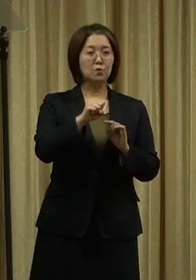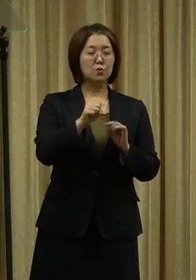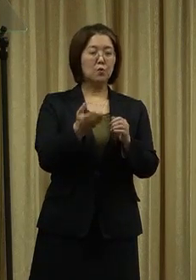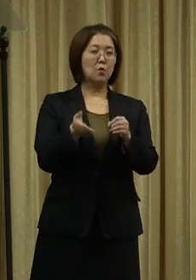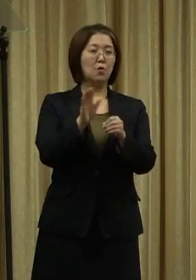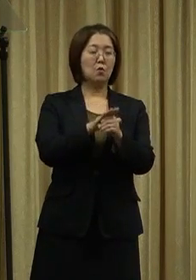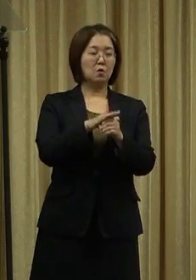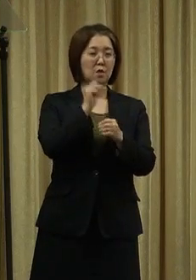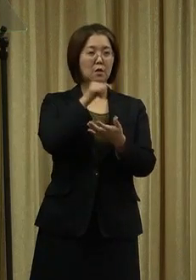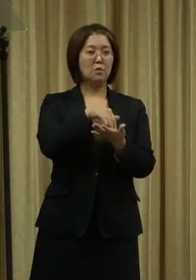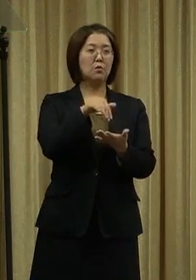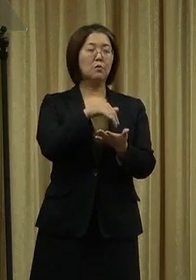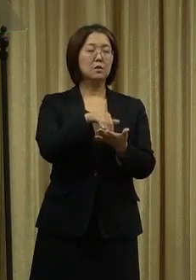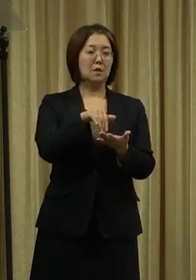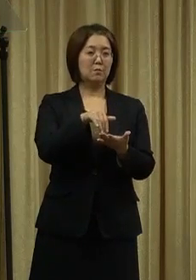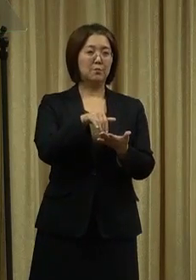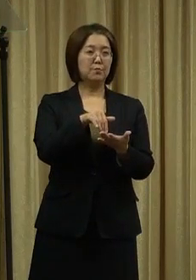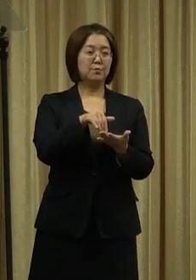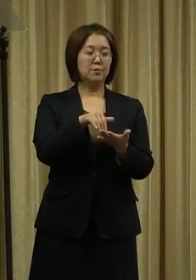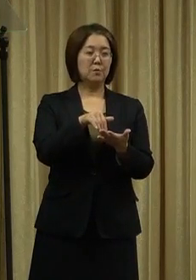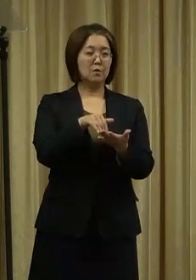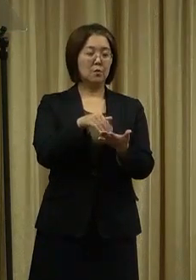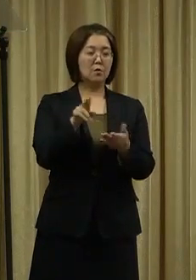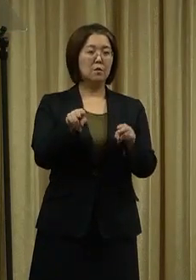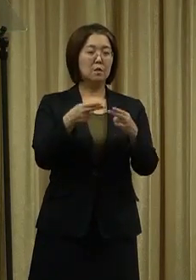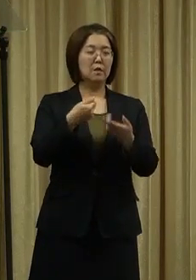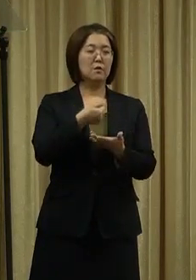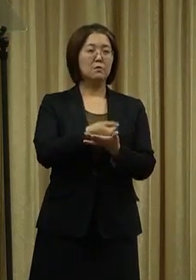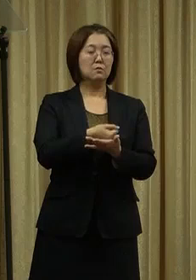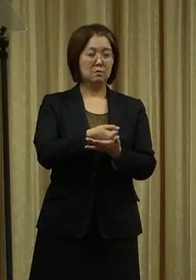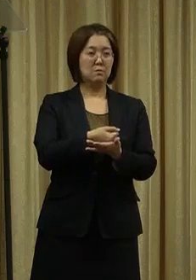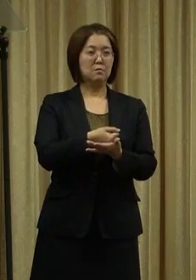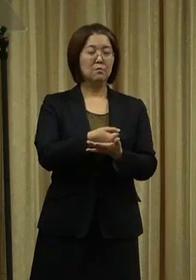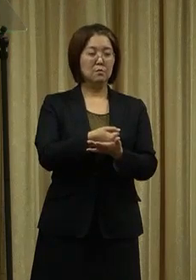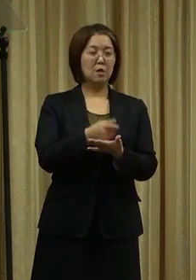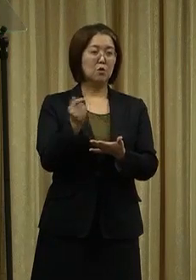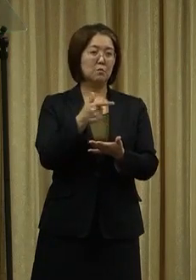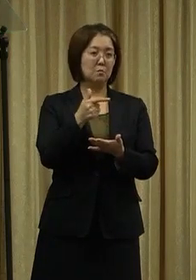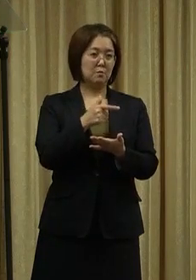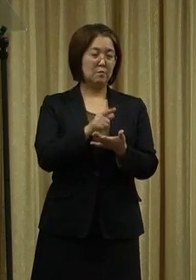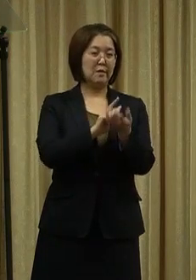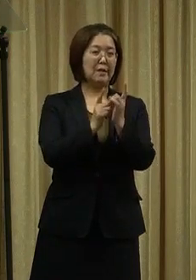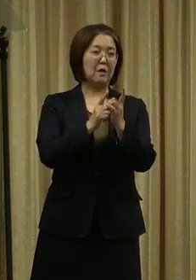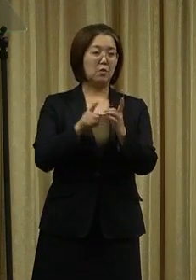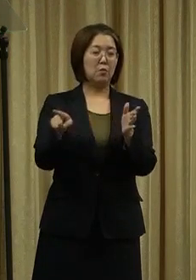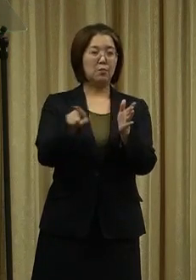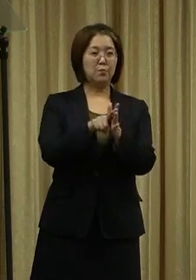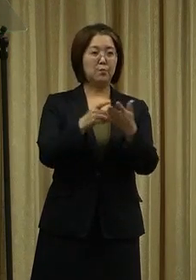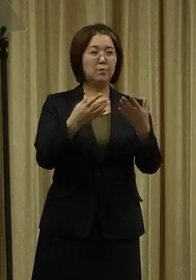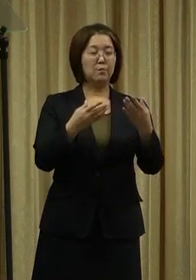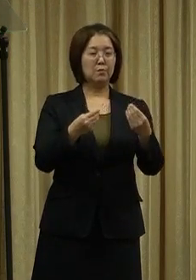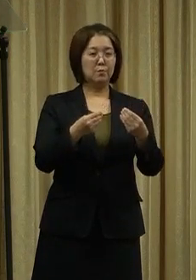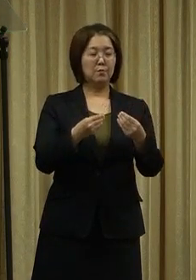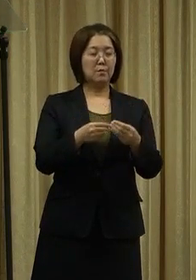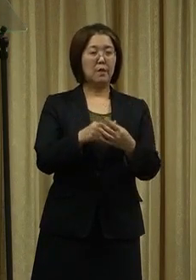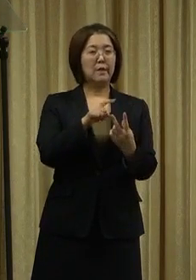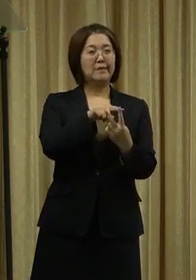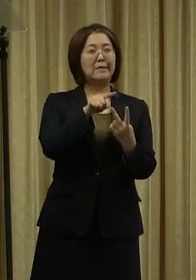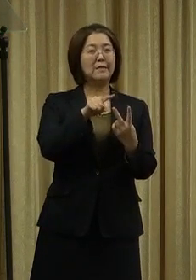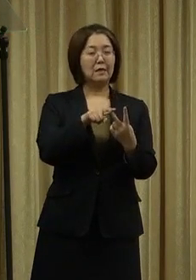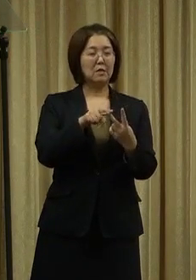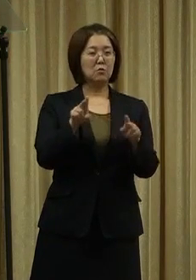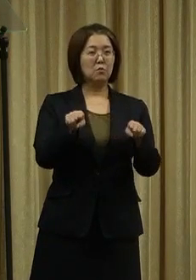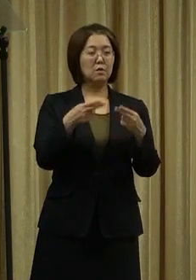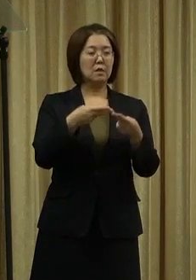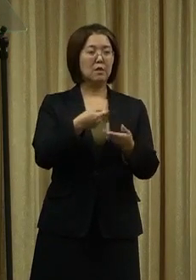補正予算を専決処分しスピード感を持って対応してまいりました。2度にわたる専決処